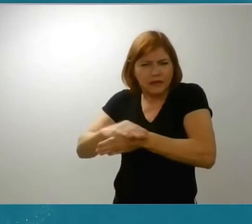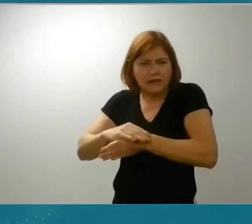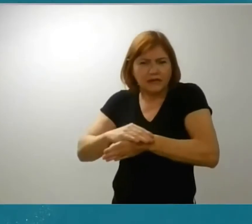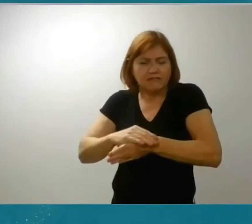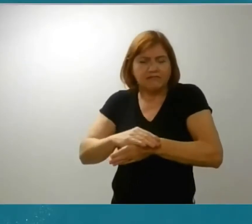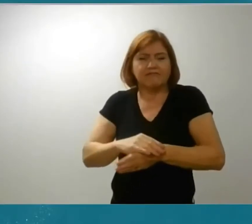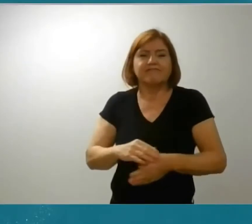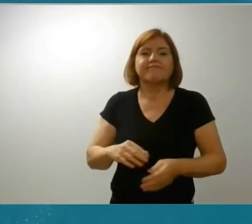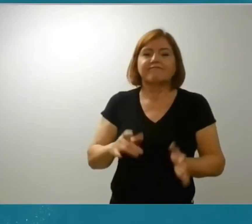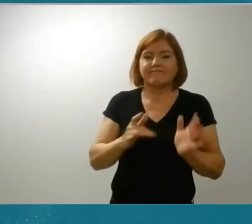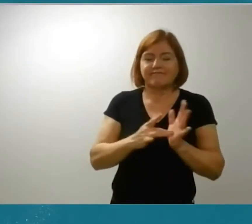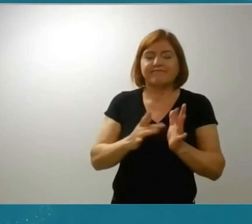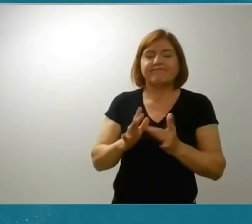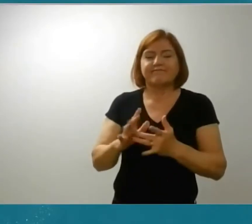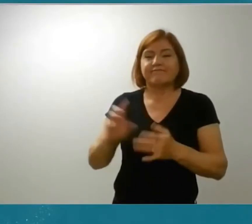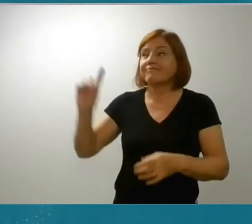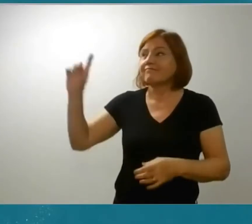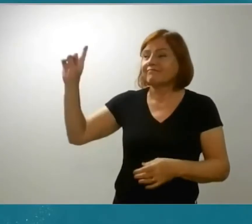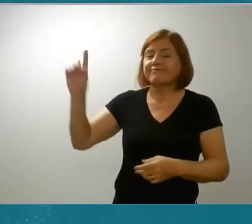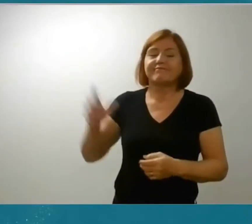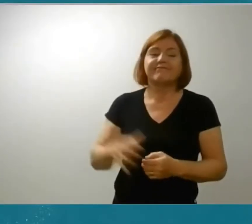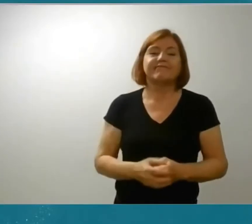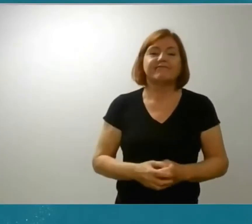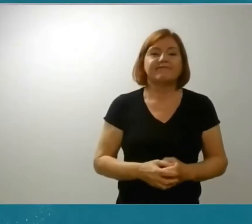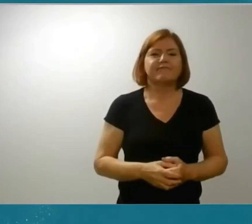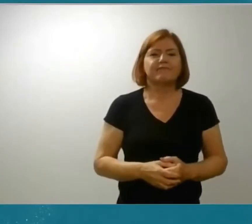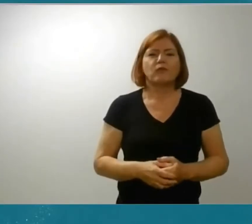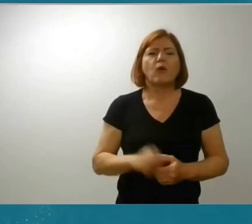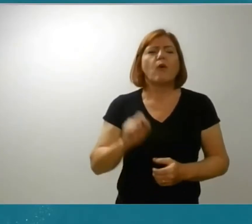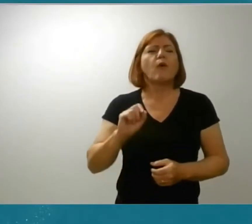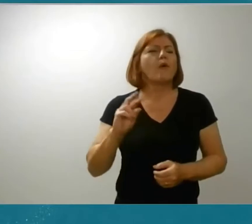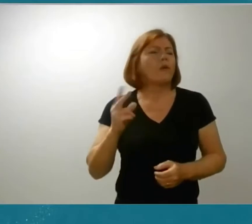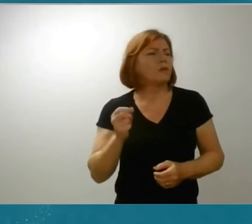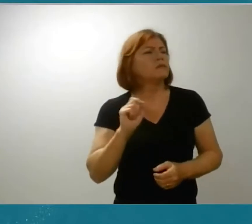11. Senhor Jesus.